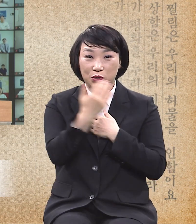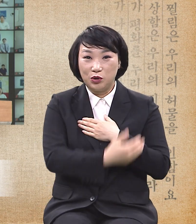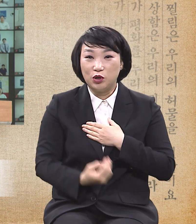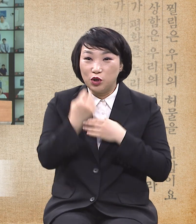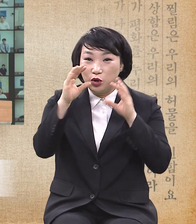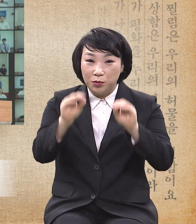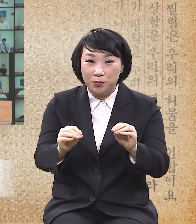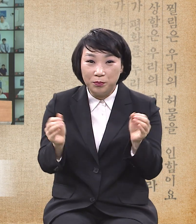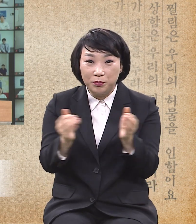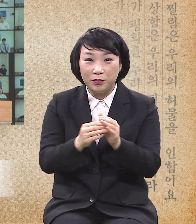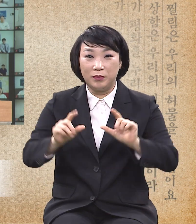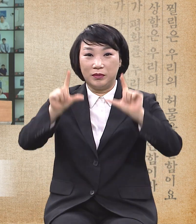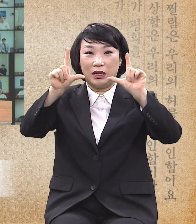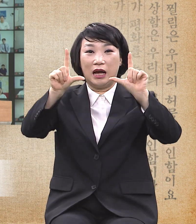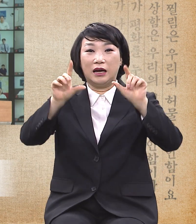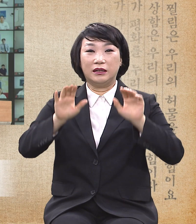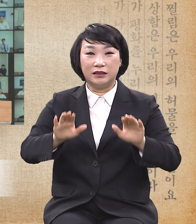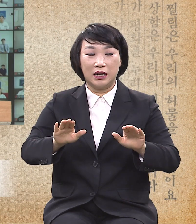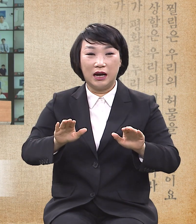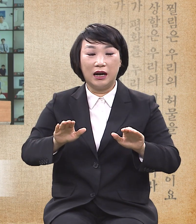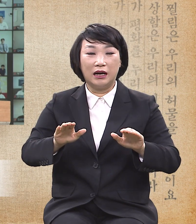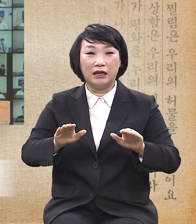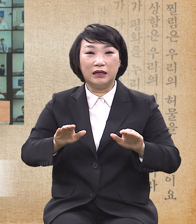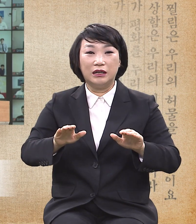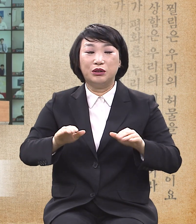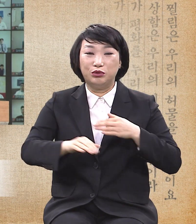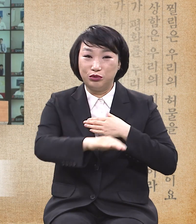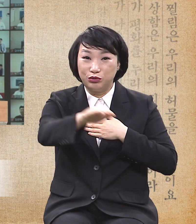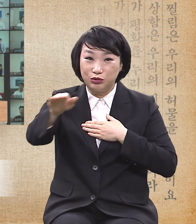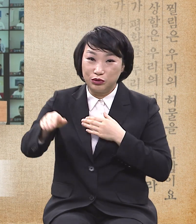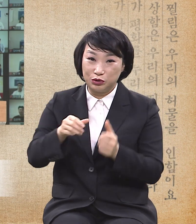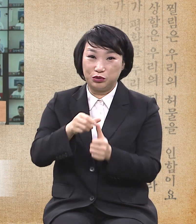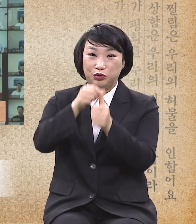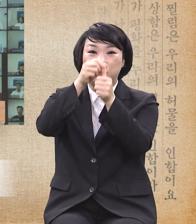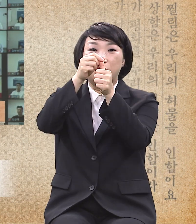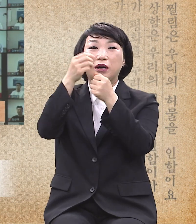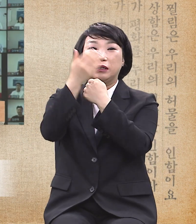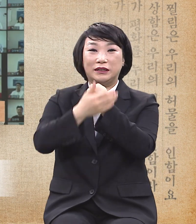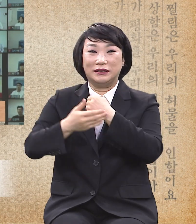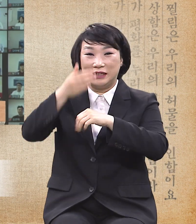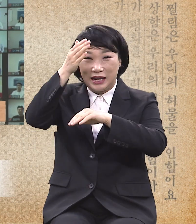육신이 끝나는 그날 정말 우리는 구원의 은혜